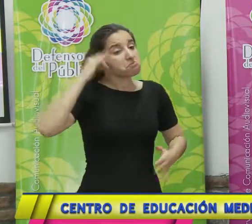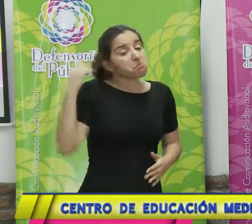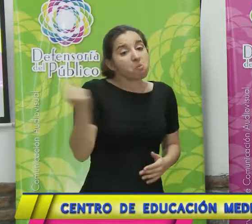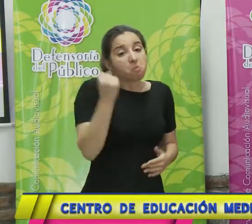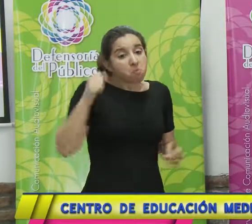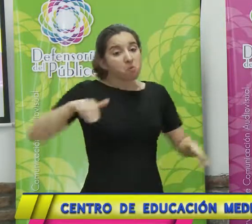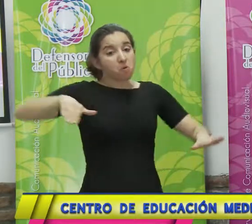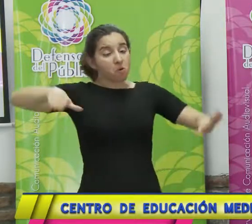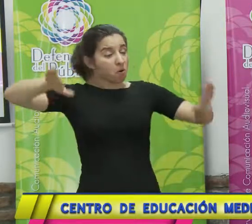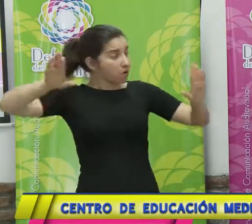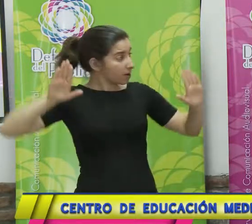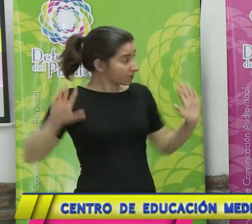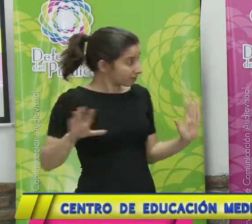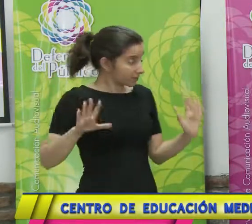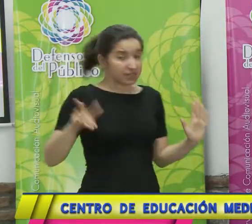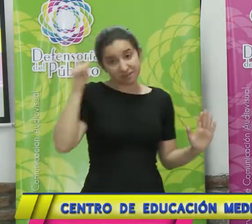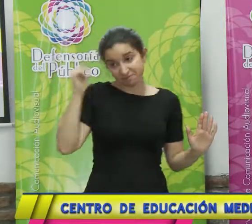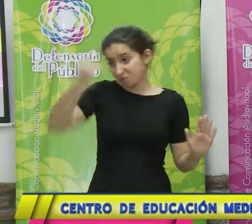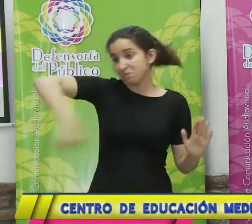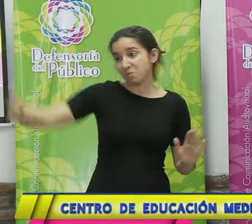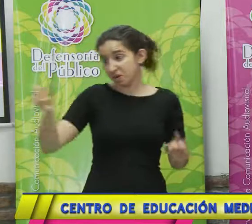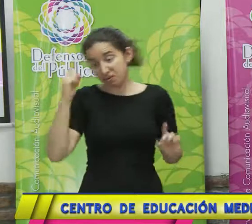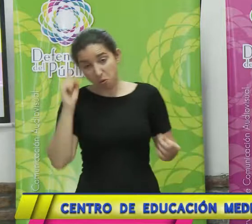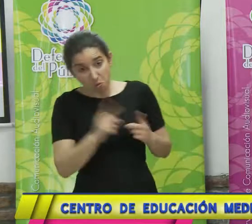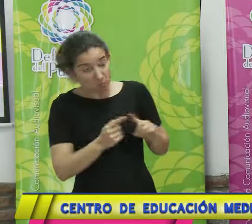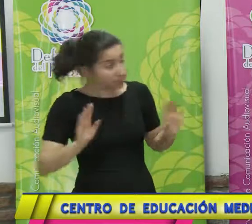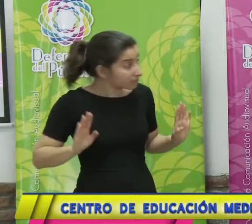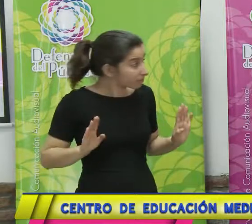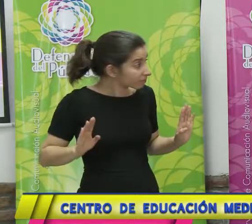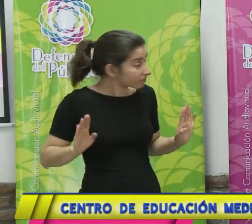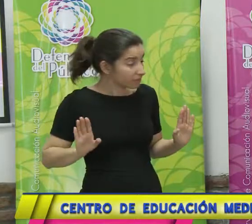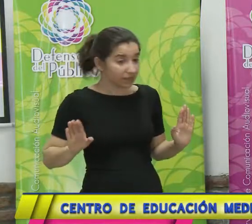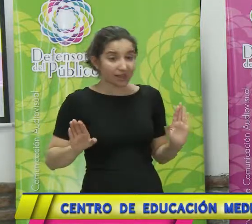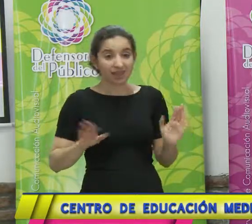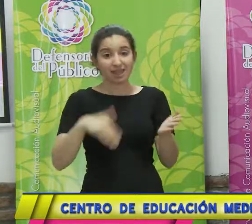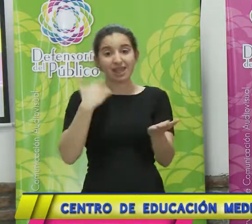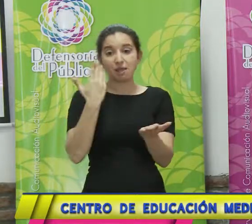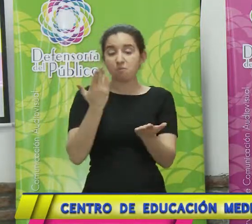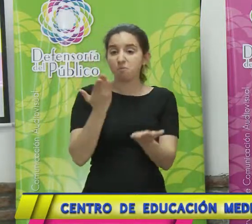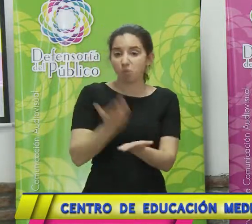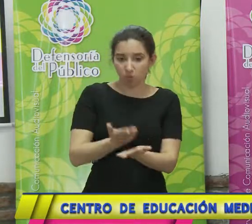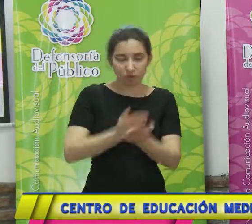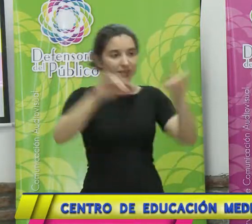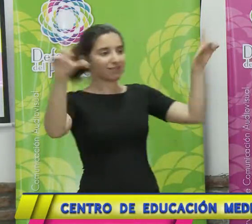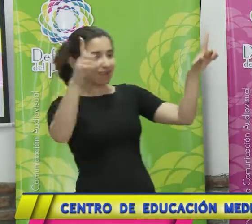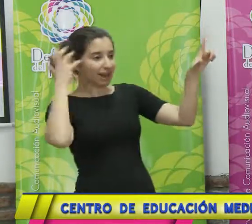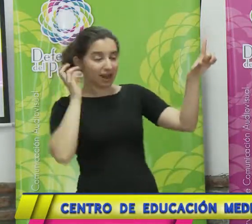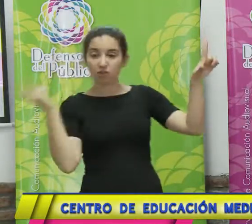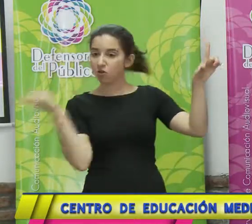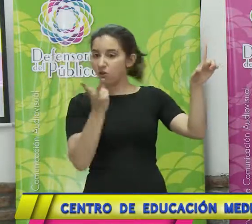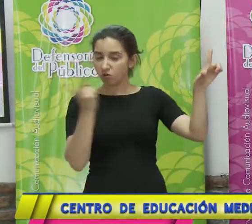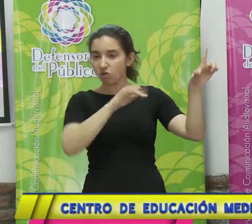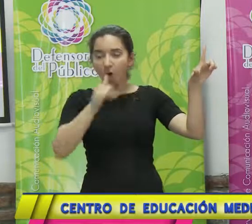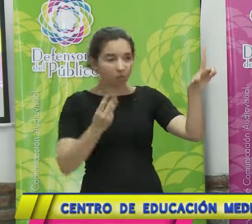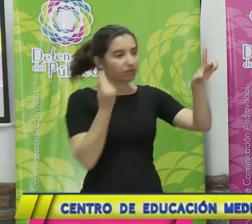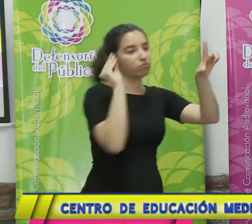que a ustedes también le parece importante porque por eso estamos acá es proponer el espacio para el adolescente dentro de los medios de comunicación